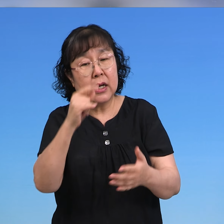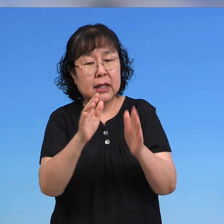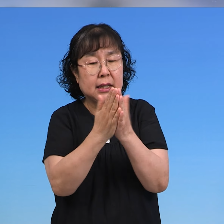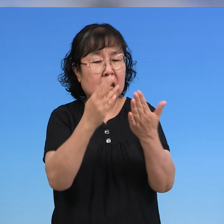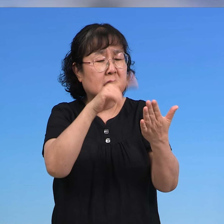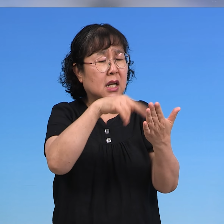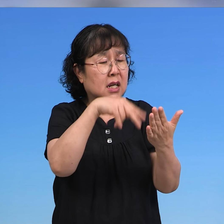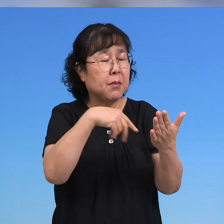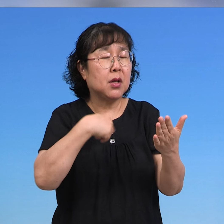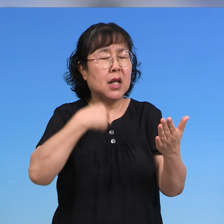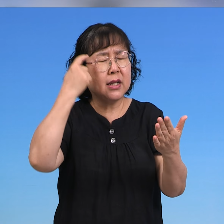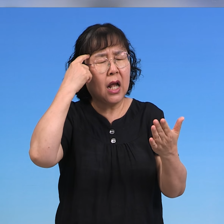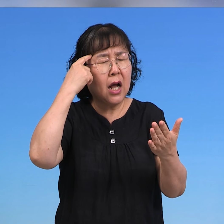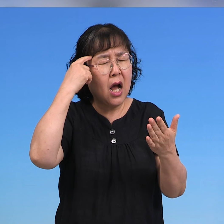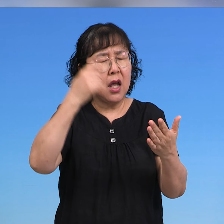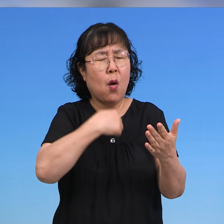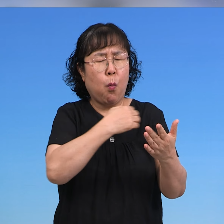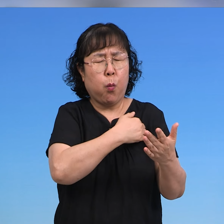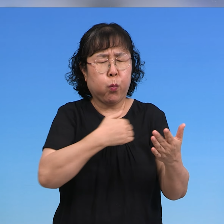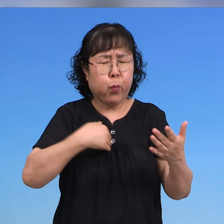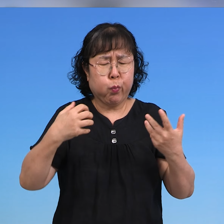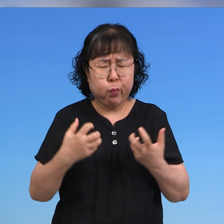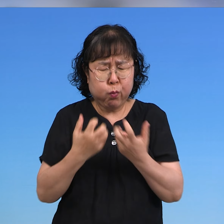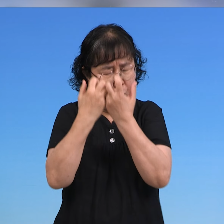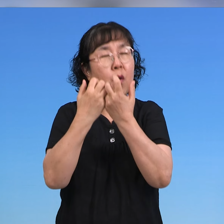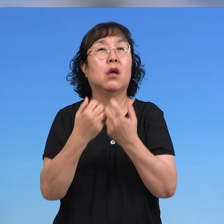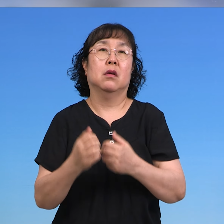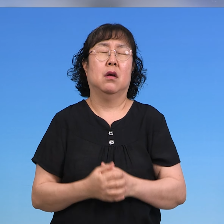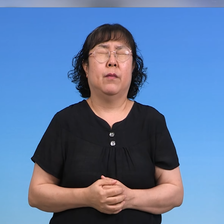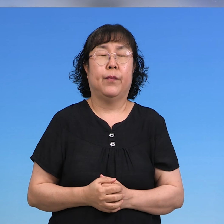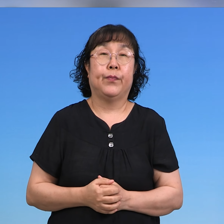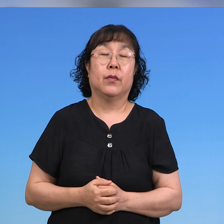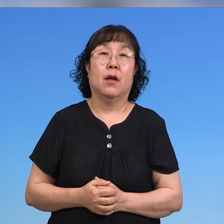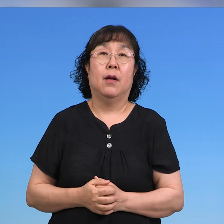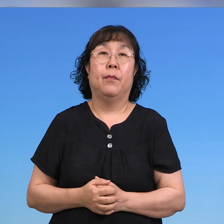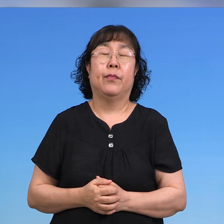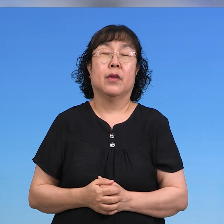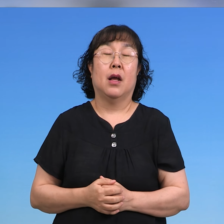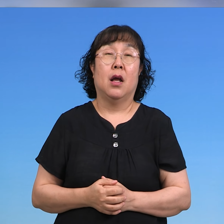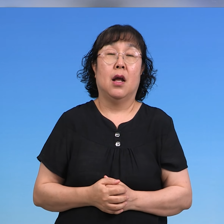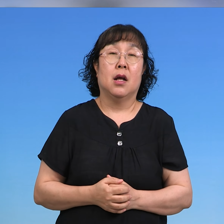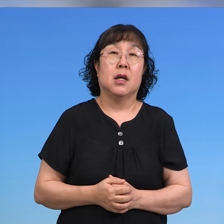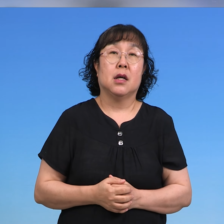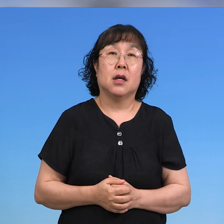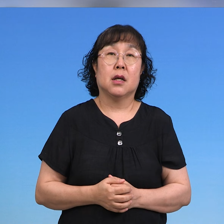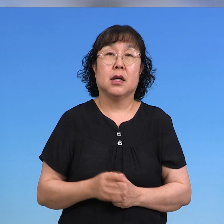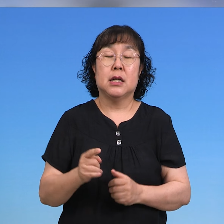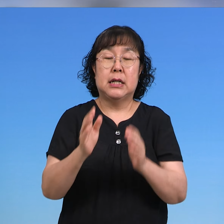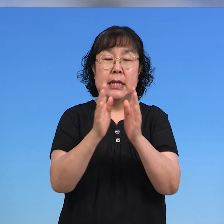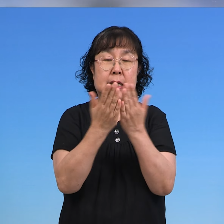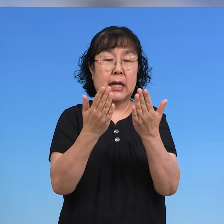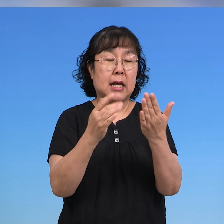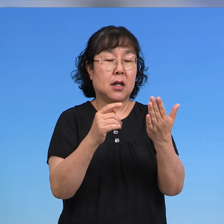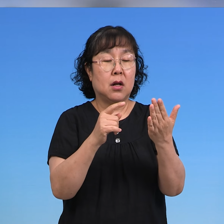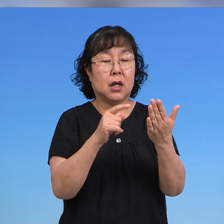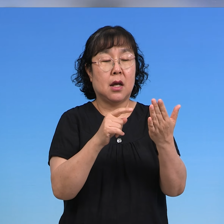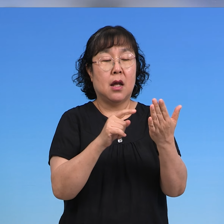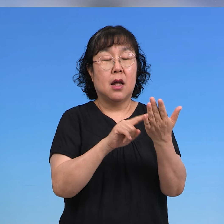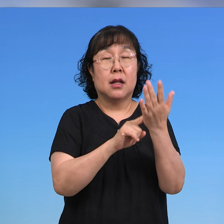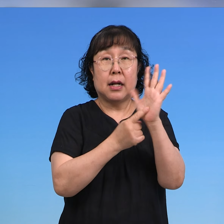거거든요. 오늘 이 시대는요, 이 유진 피터슨이 쓴 책에서 말한 너무 지금